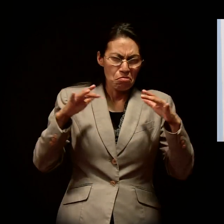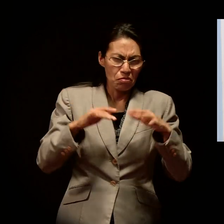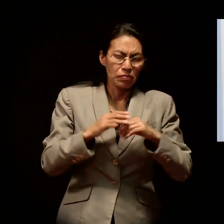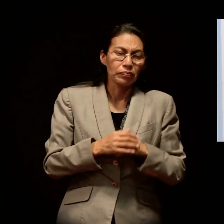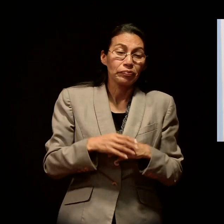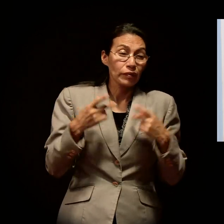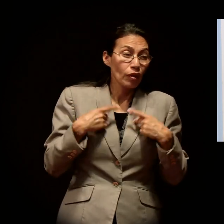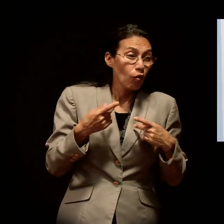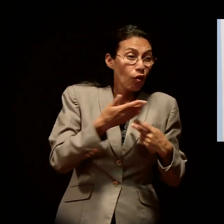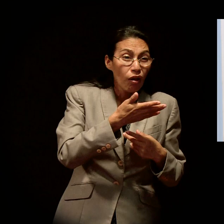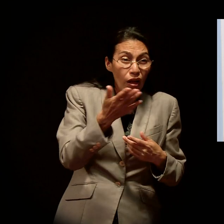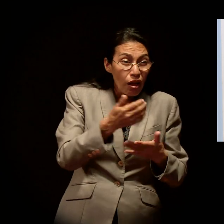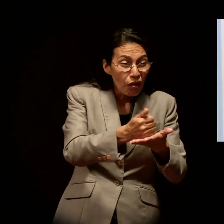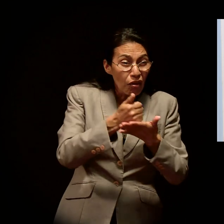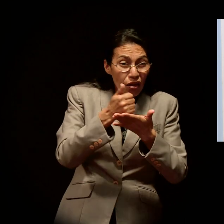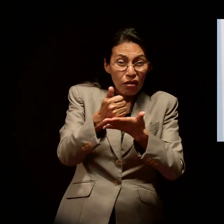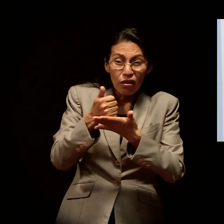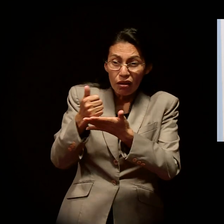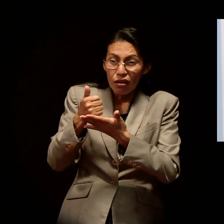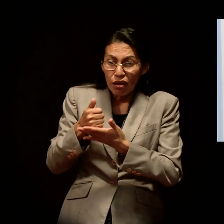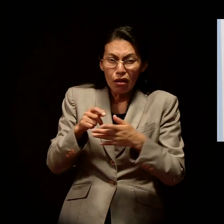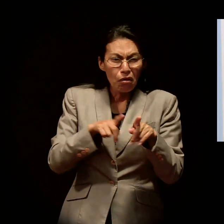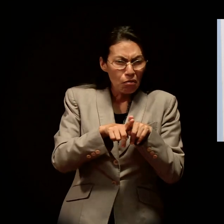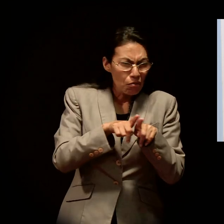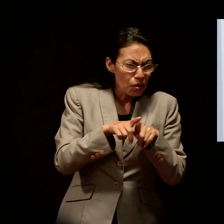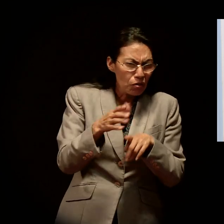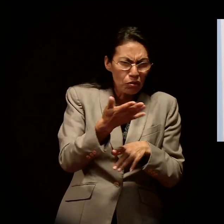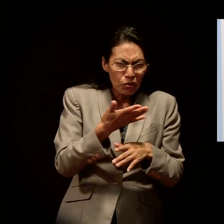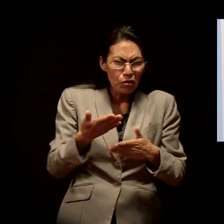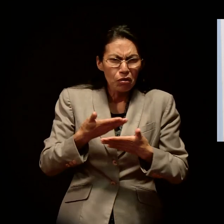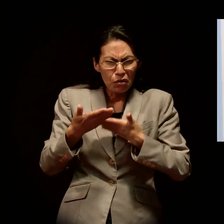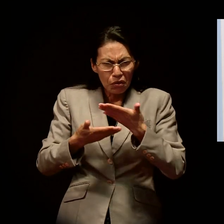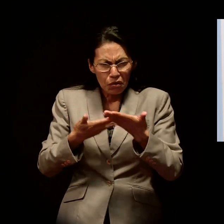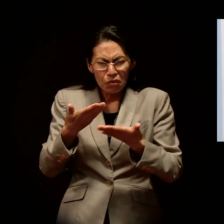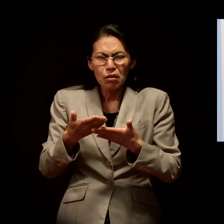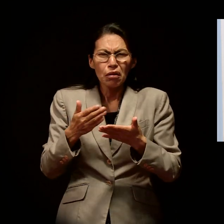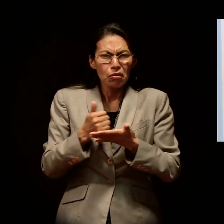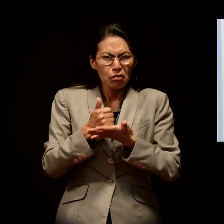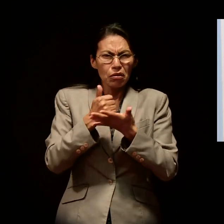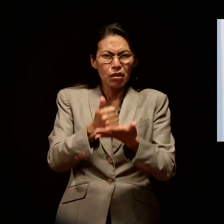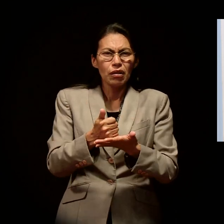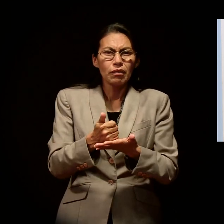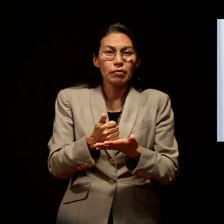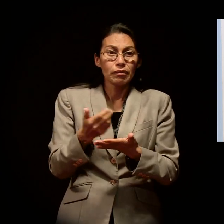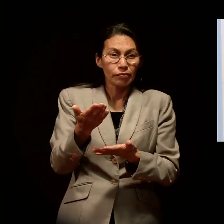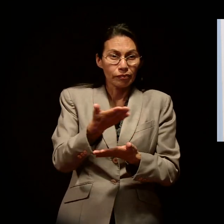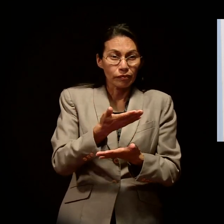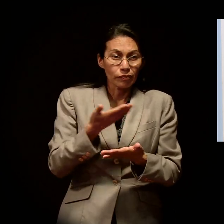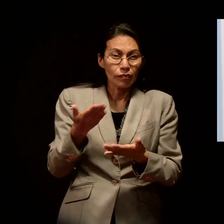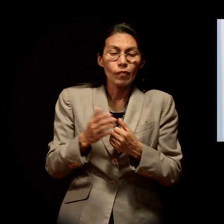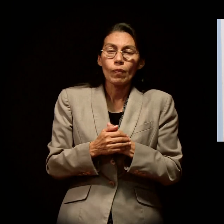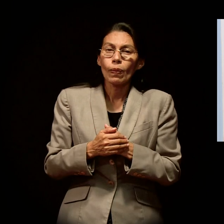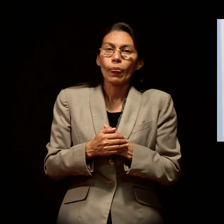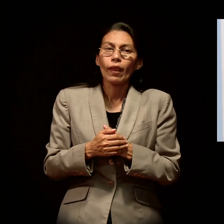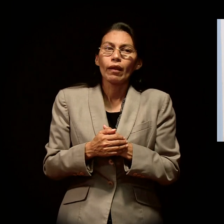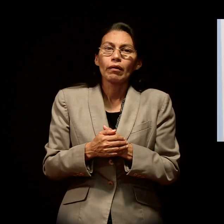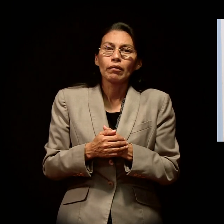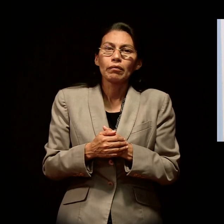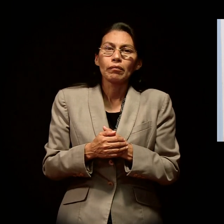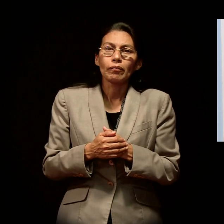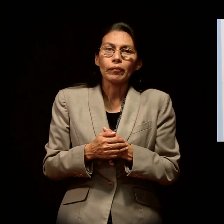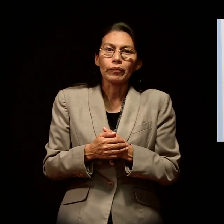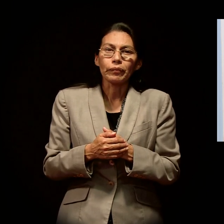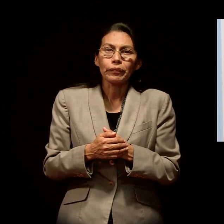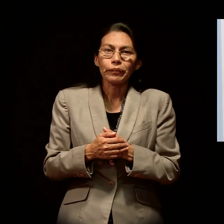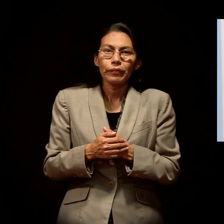los niños fueran a llegar buscamos de personal llegaron los hermanos a servir y se hizo